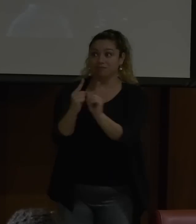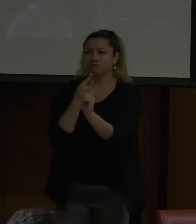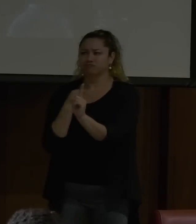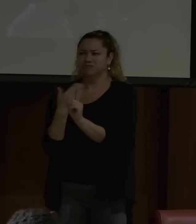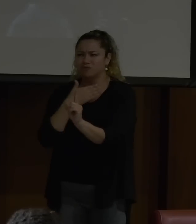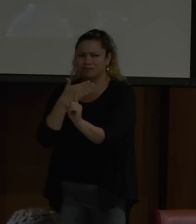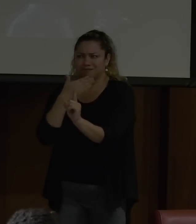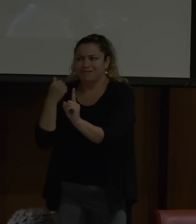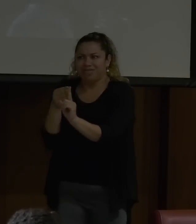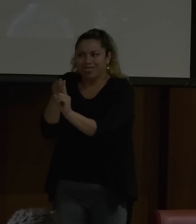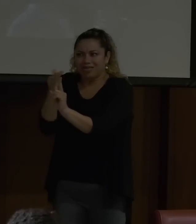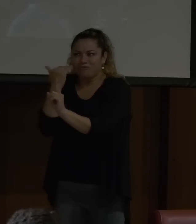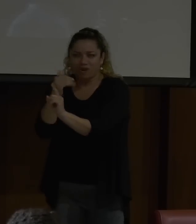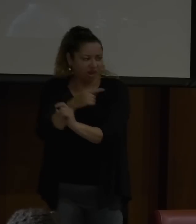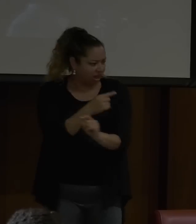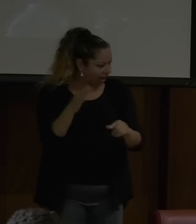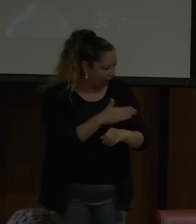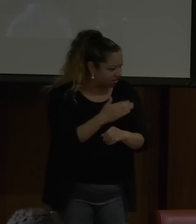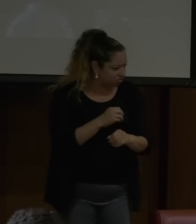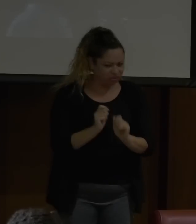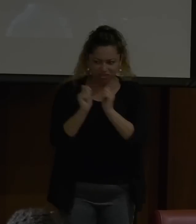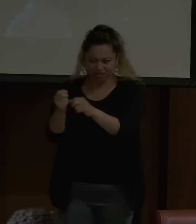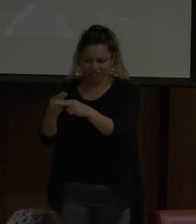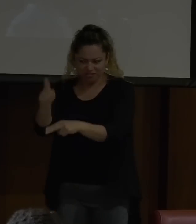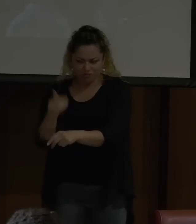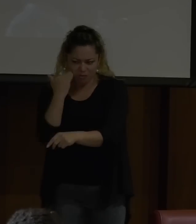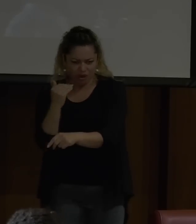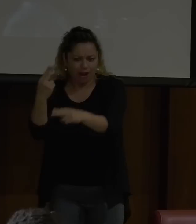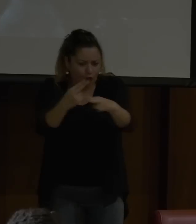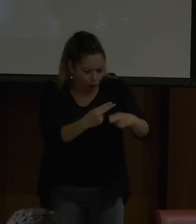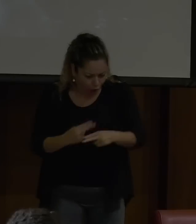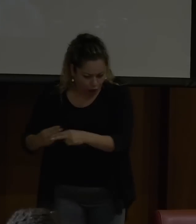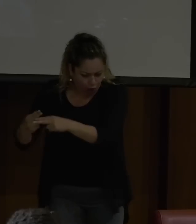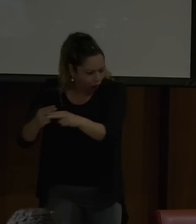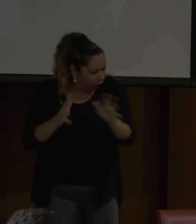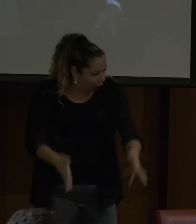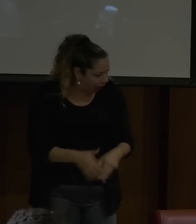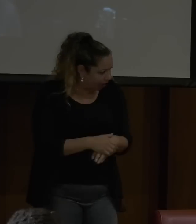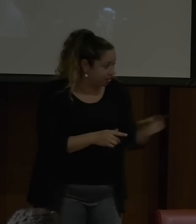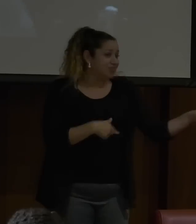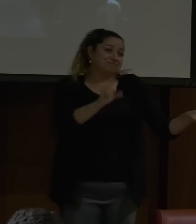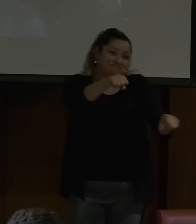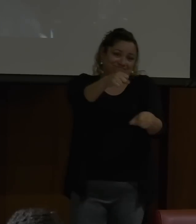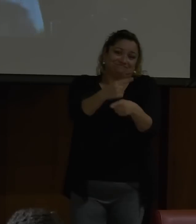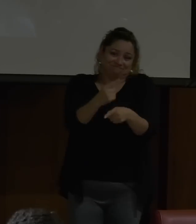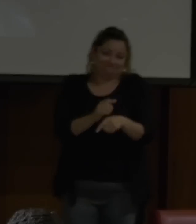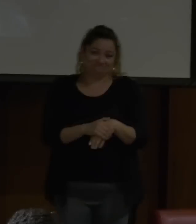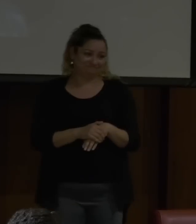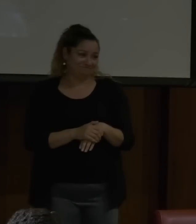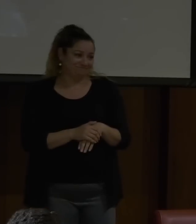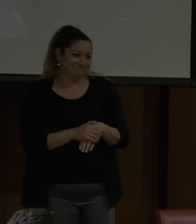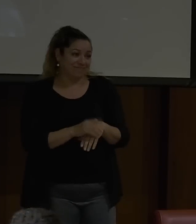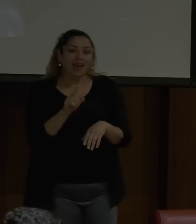Todo ese canto para cantarle a la viuda. Sí, señor. O sea, toda la historia precisamente. Yo creo que no necesitaba